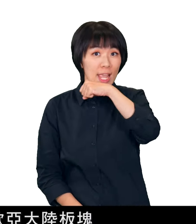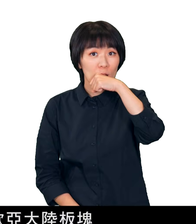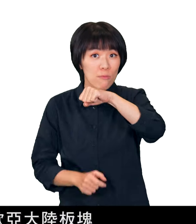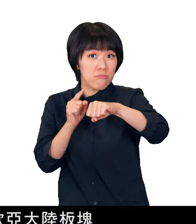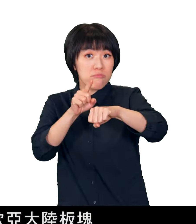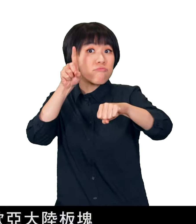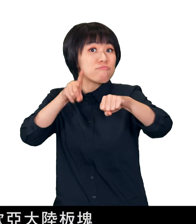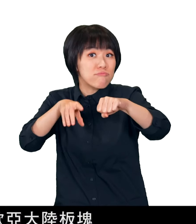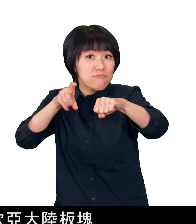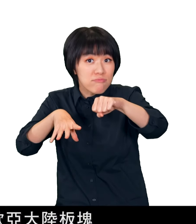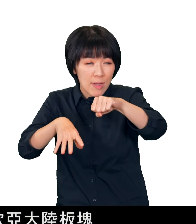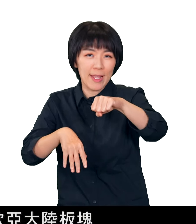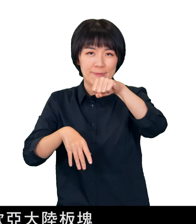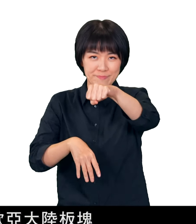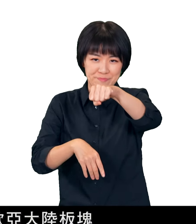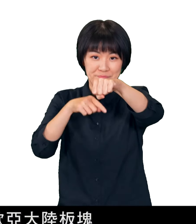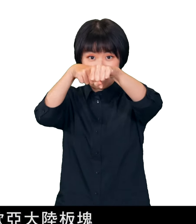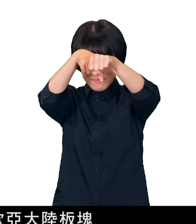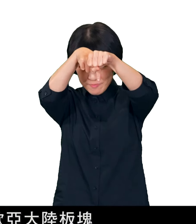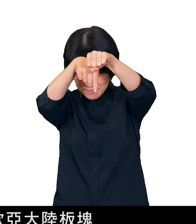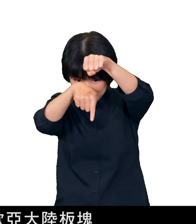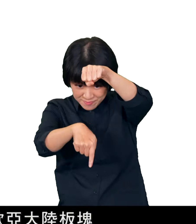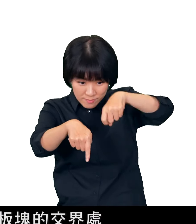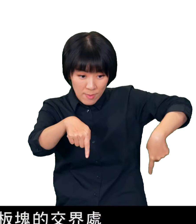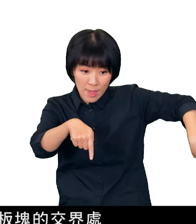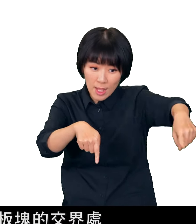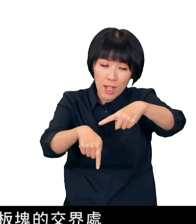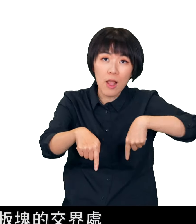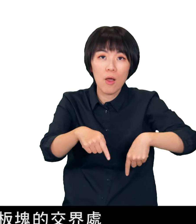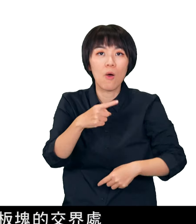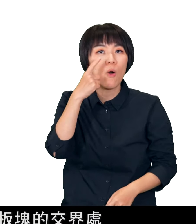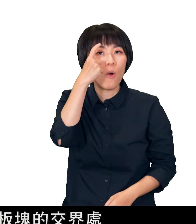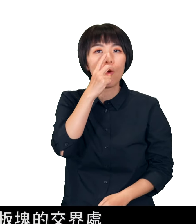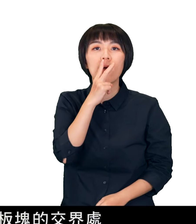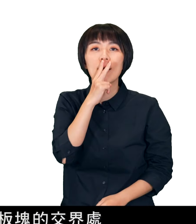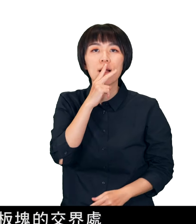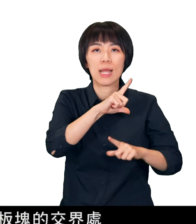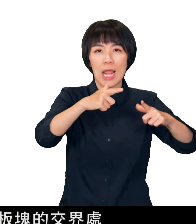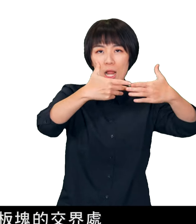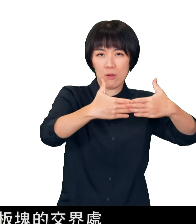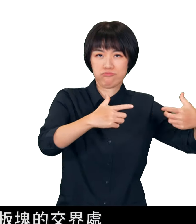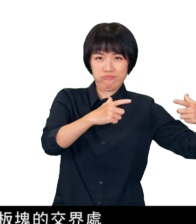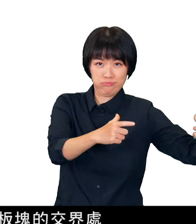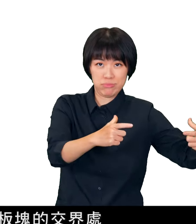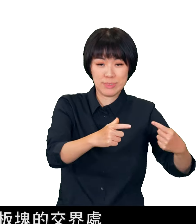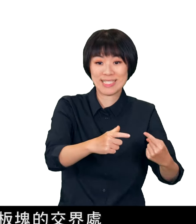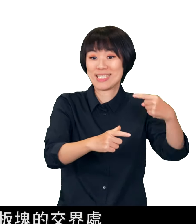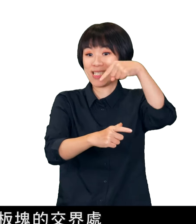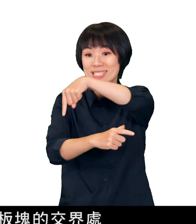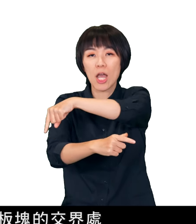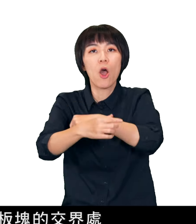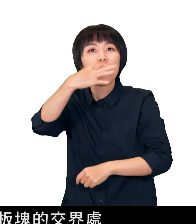台湾位于欧亚大陆板块和菲律宾海板块的交界处，